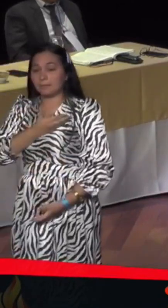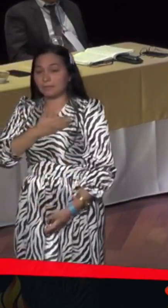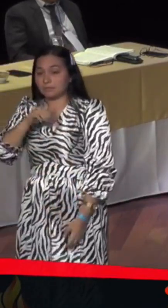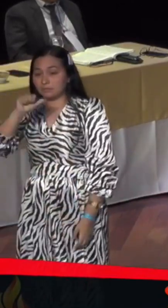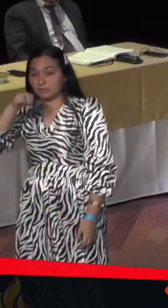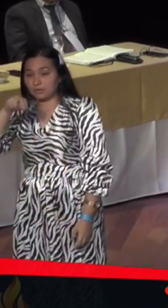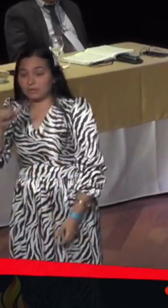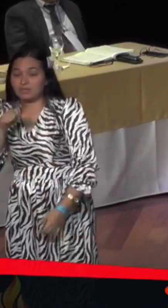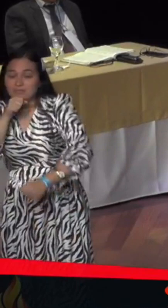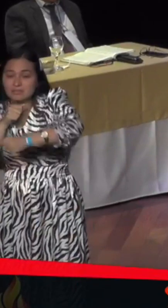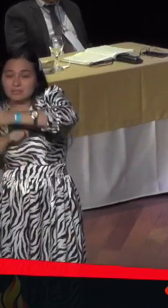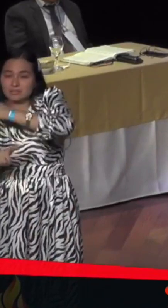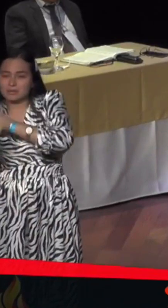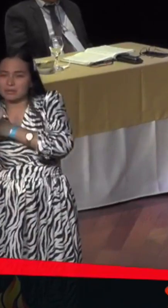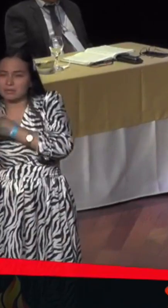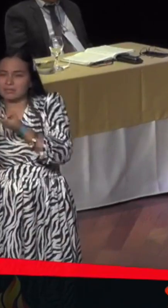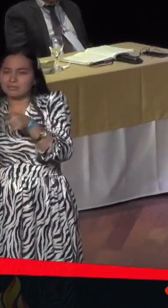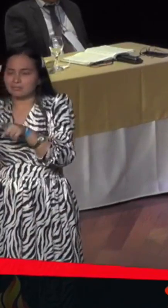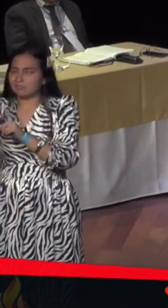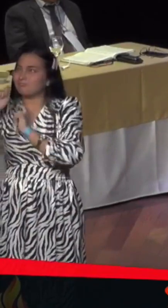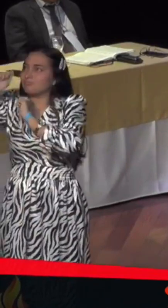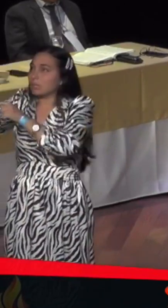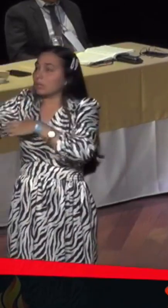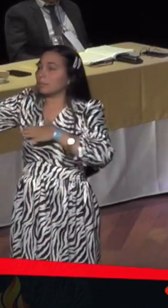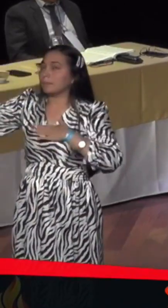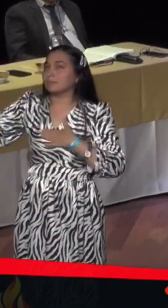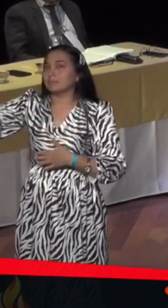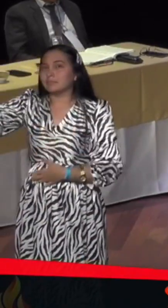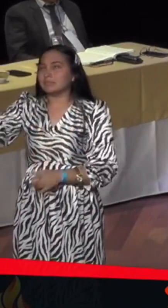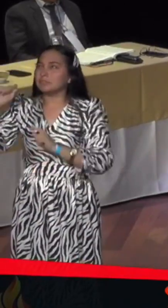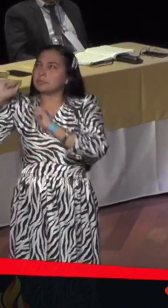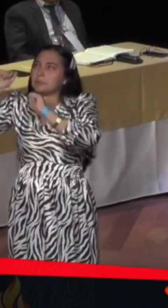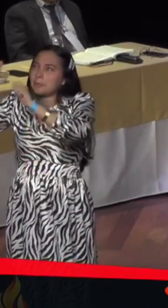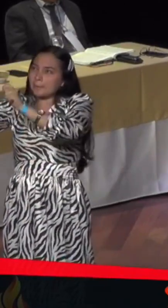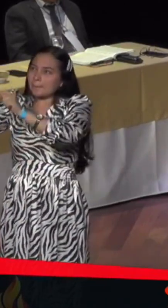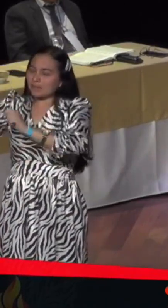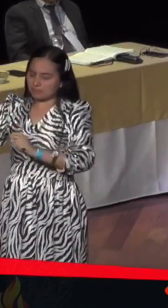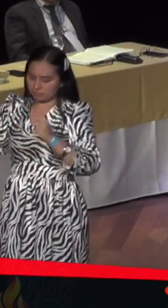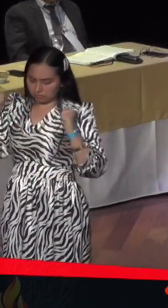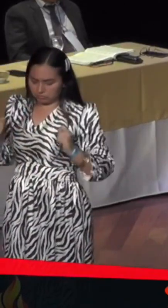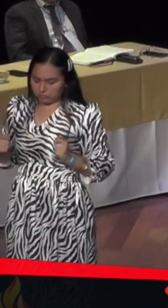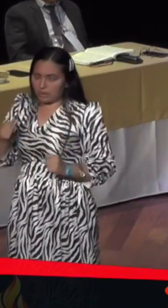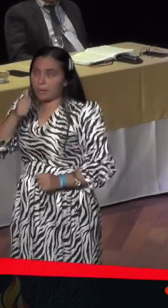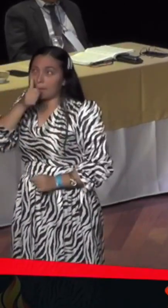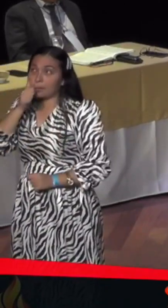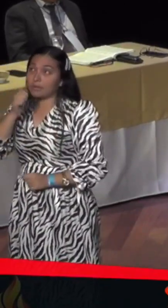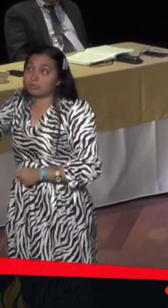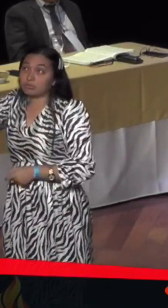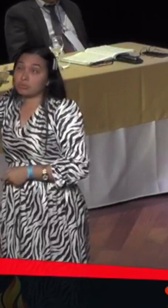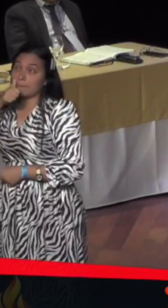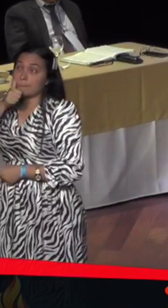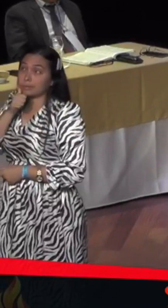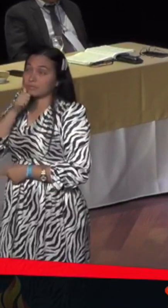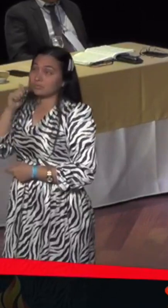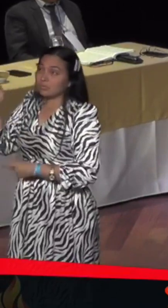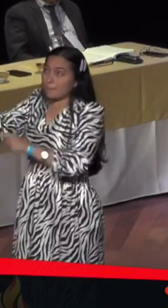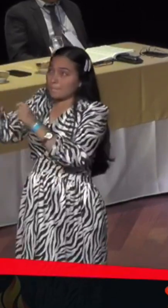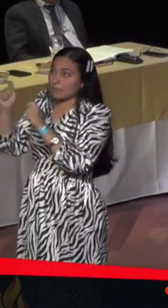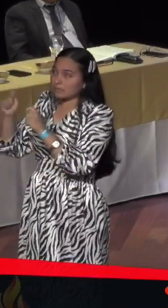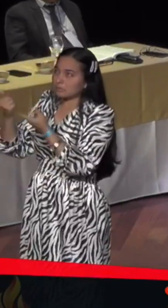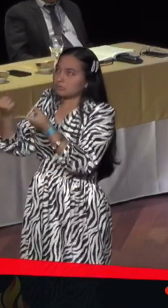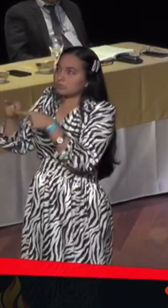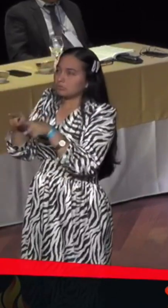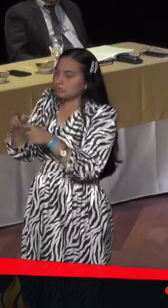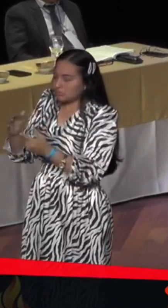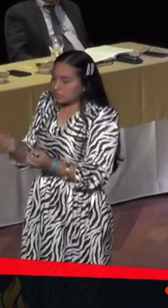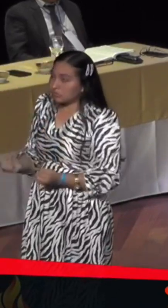el vientre cerrado. Tú necesitas un profeta. Te doy el vientre y tú me regalas un hijo. Y Dios dijo, hagamos un pacto.